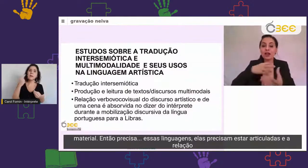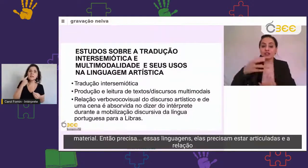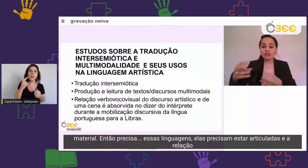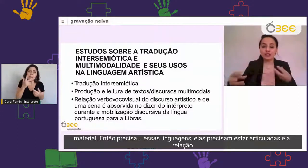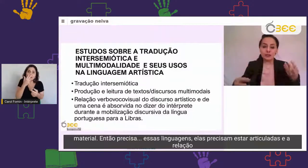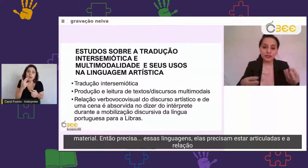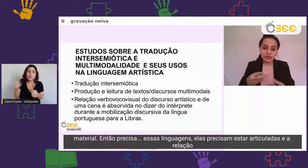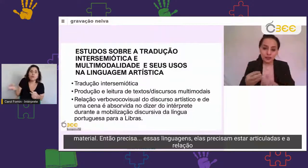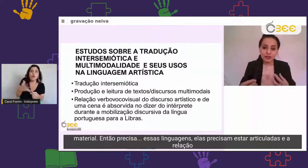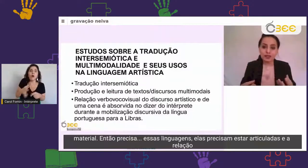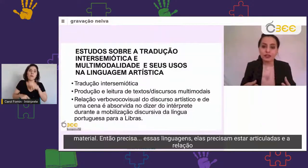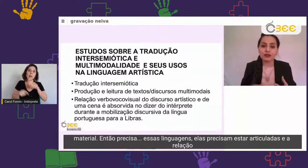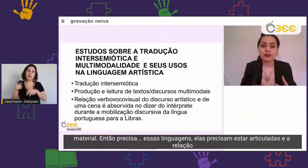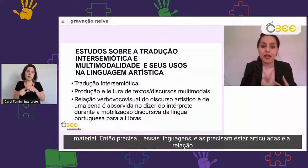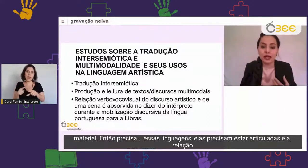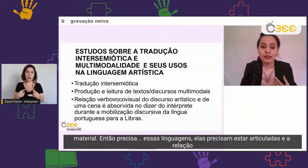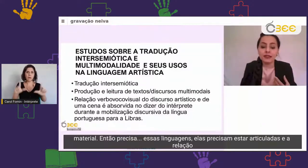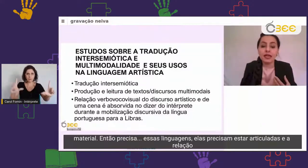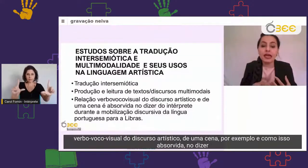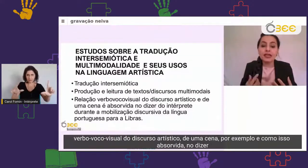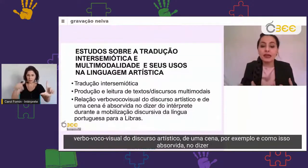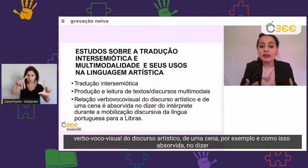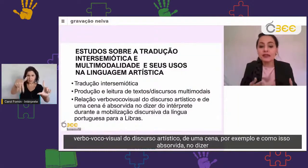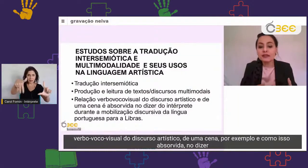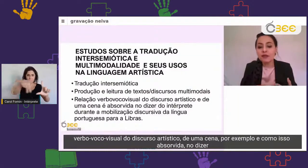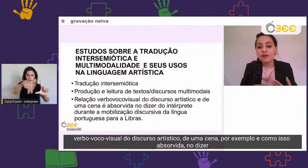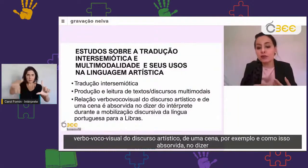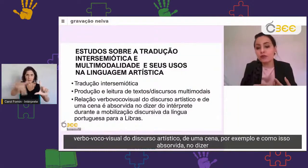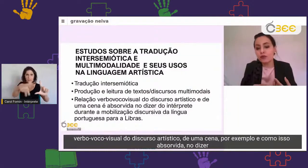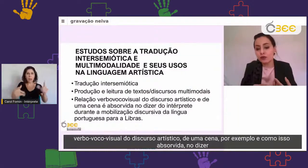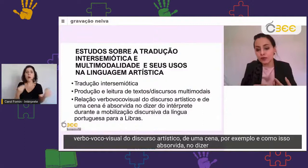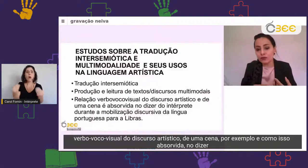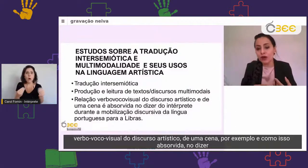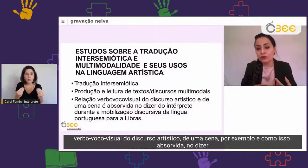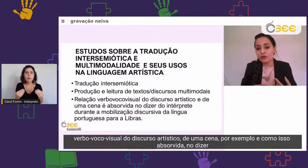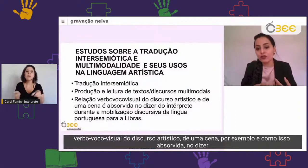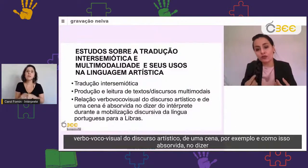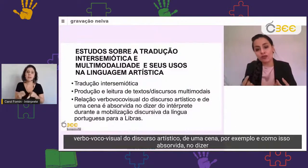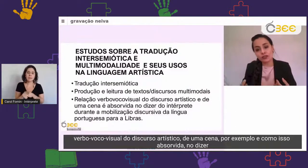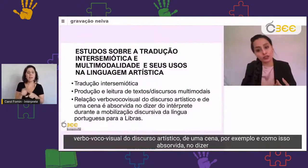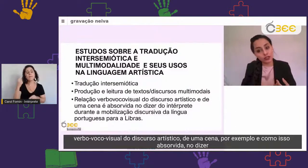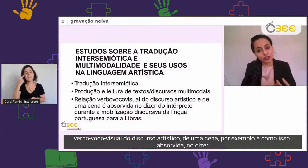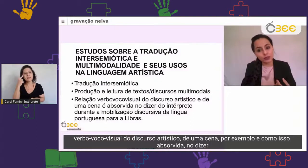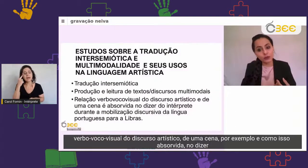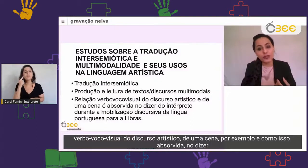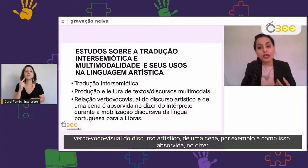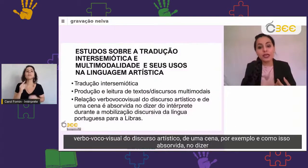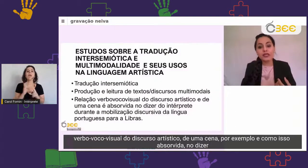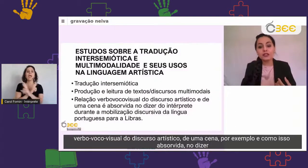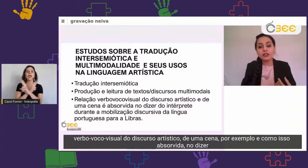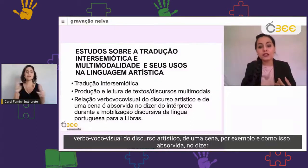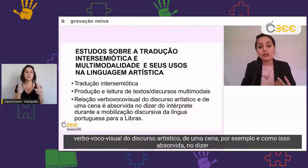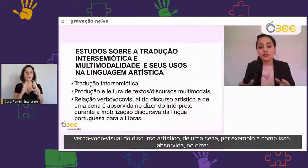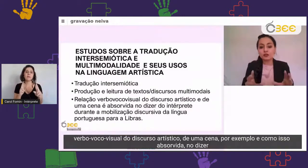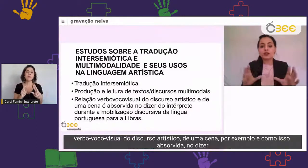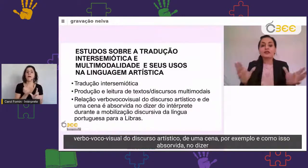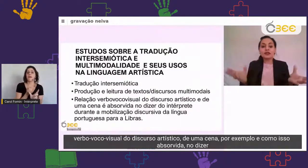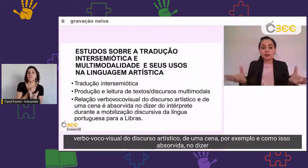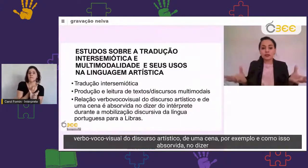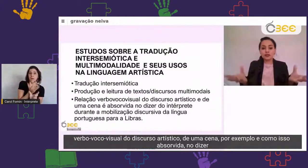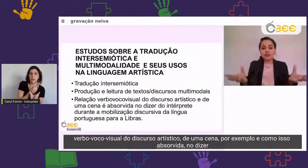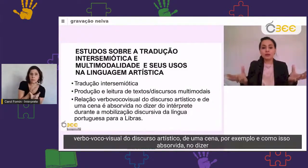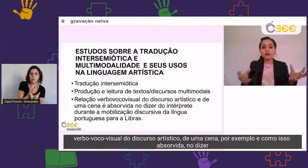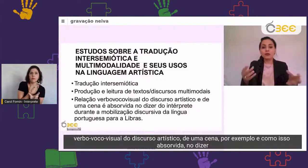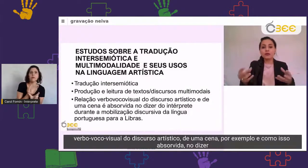essas linguagens, elas precisam estar articuladas, e a relação verbo-vocovisual do discurso artístico e de